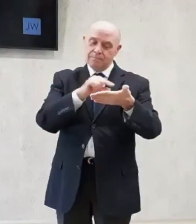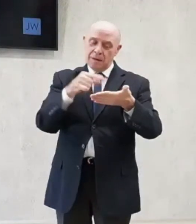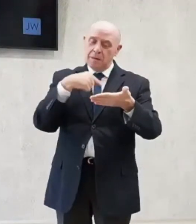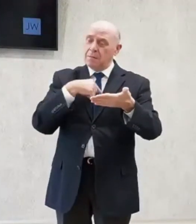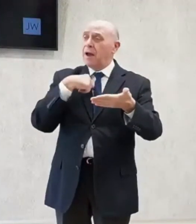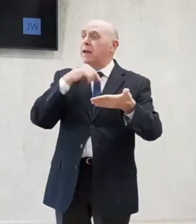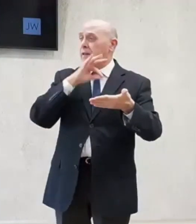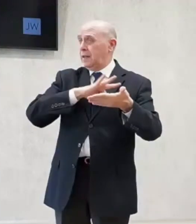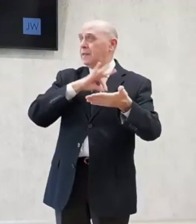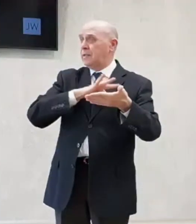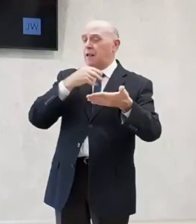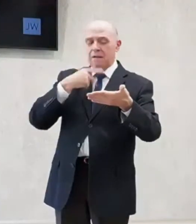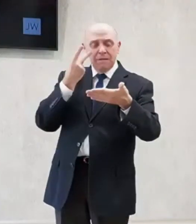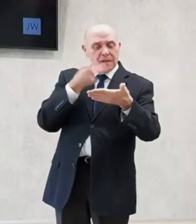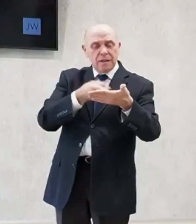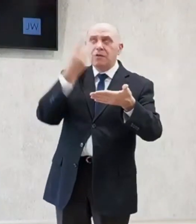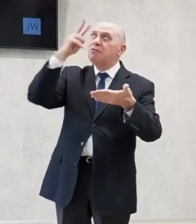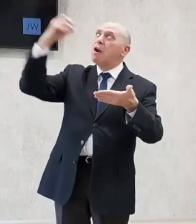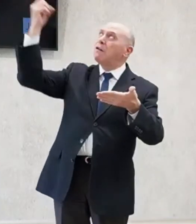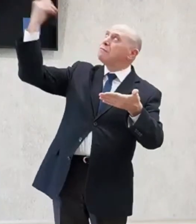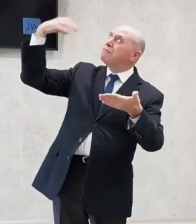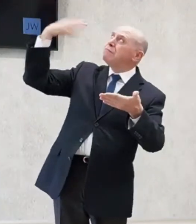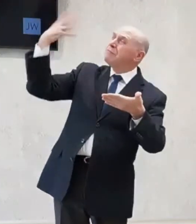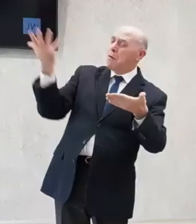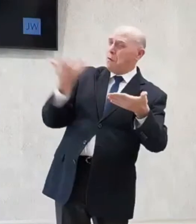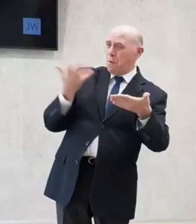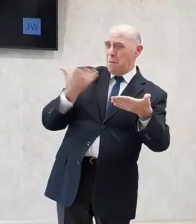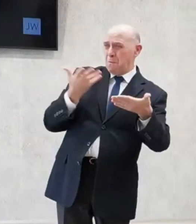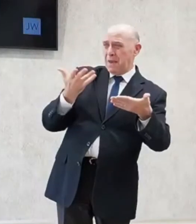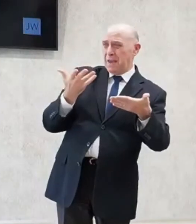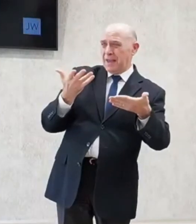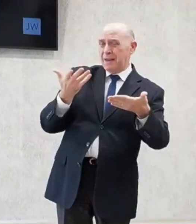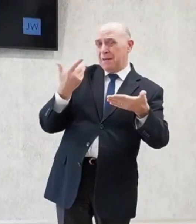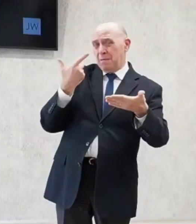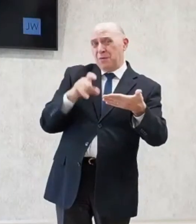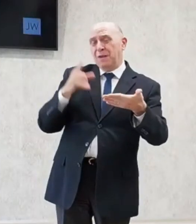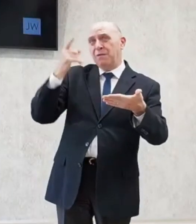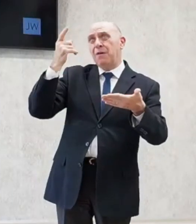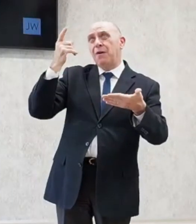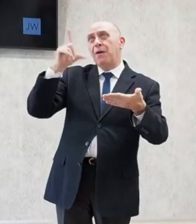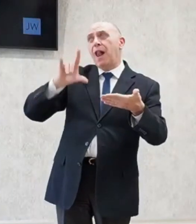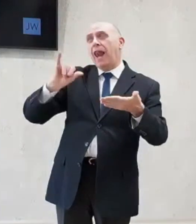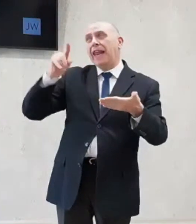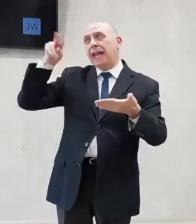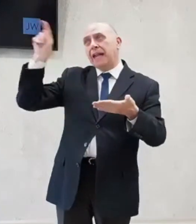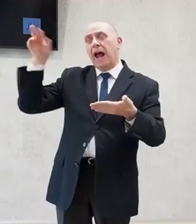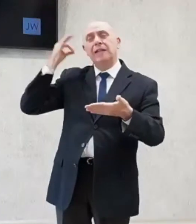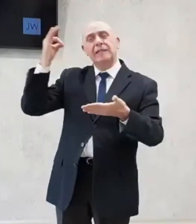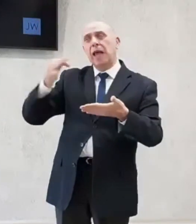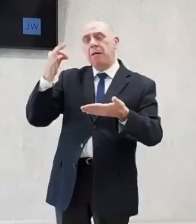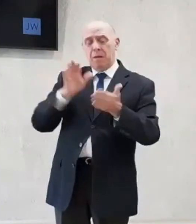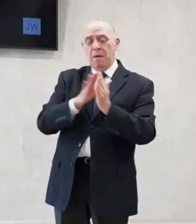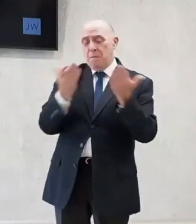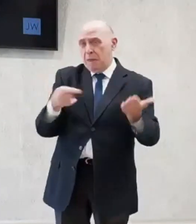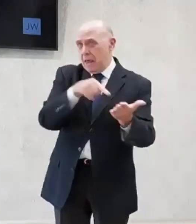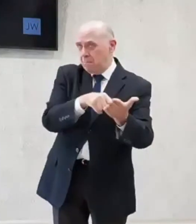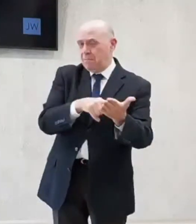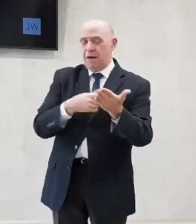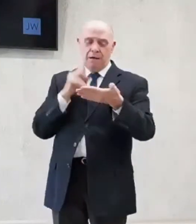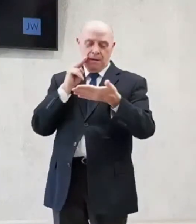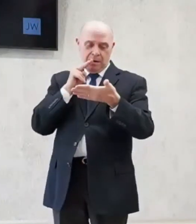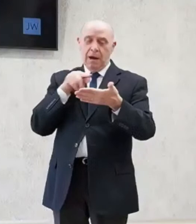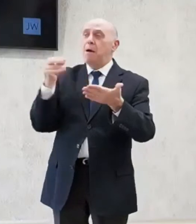a riguardo perché fondamentalmente Lina aveva abbassato la sua vita sulla parola di Dio e Faceva riferimento sempre alla parola di Dio per